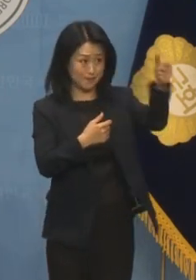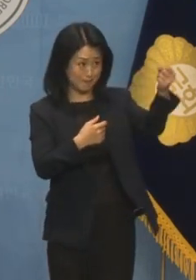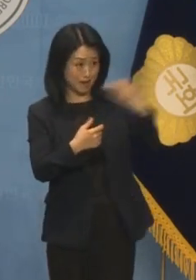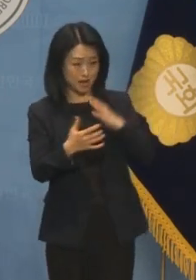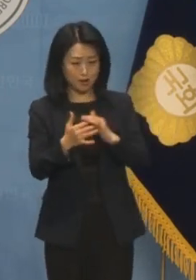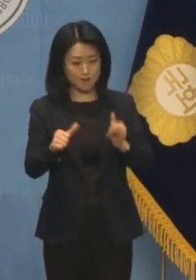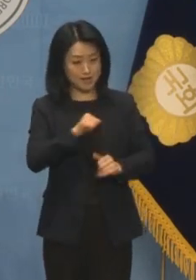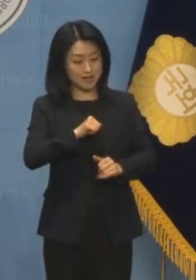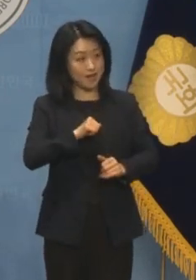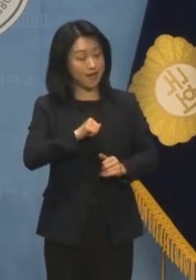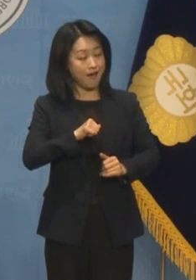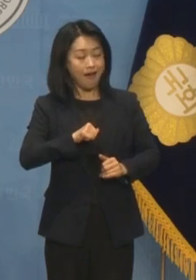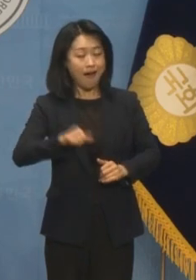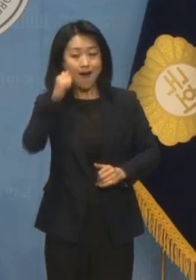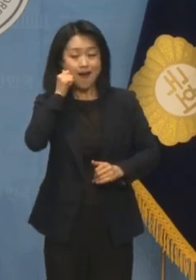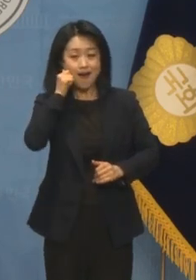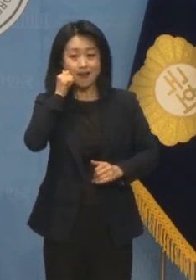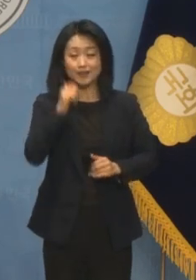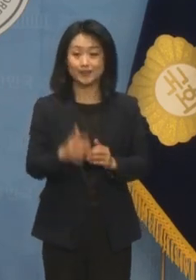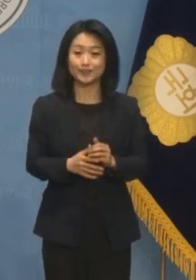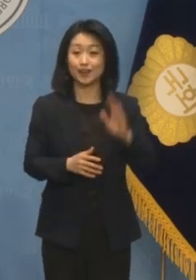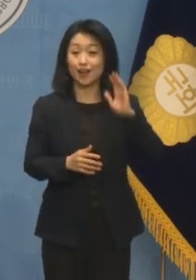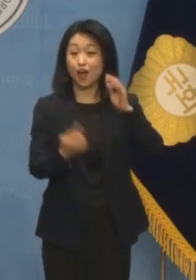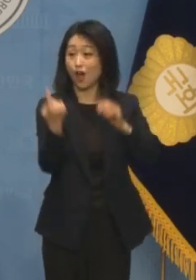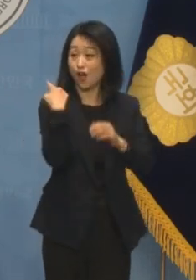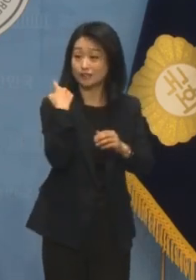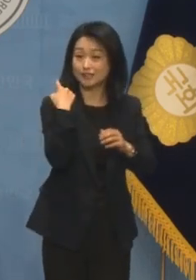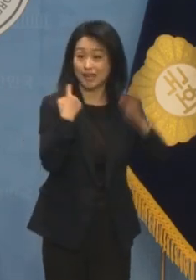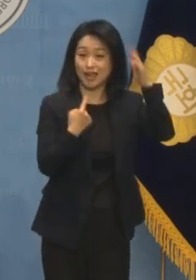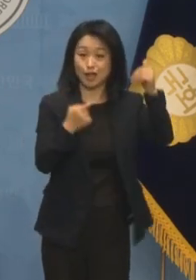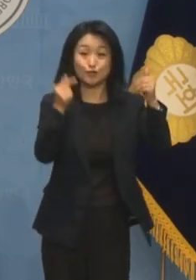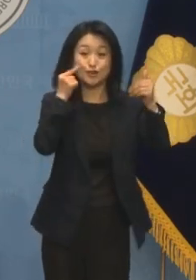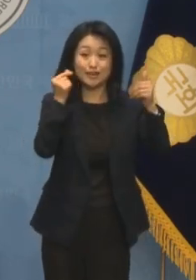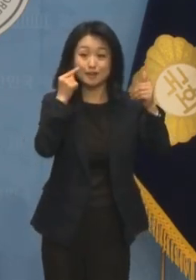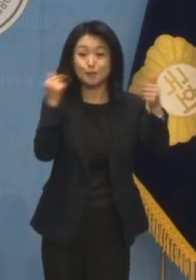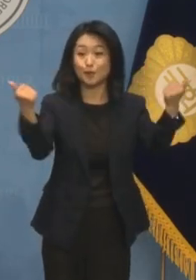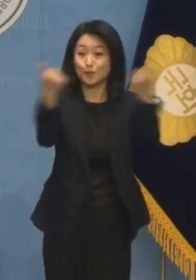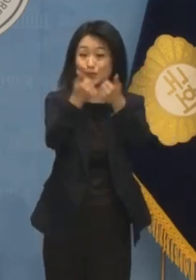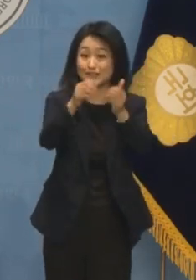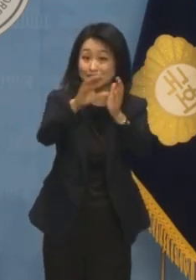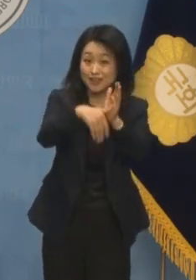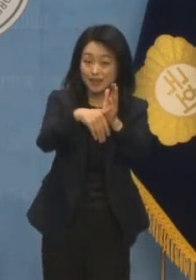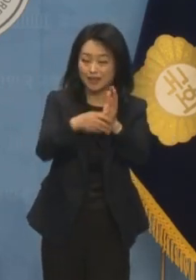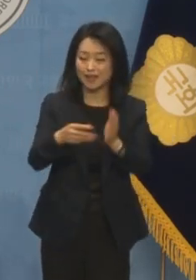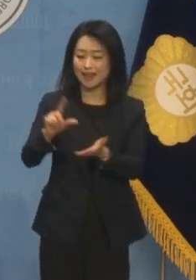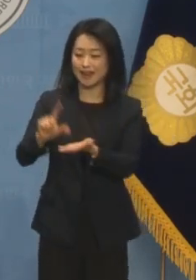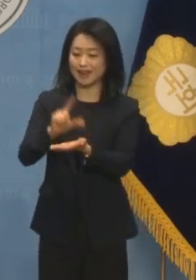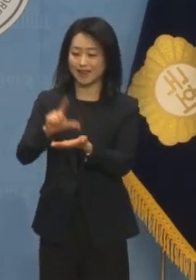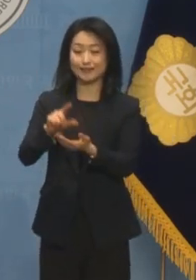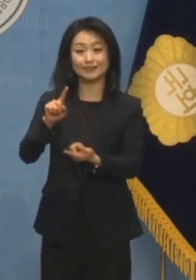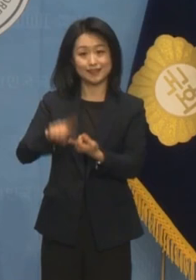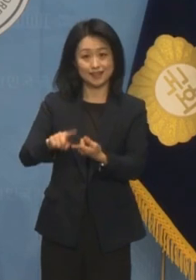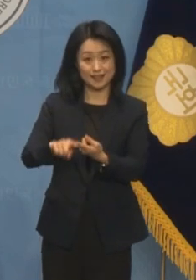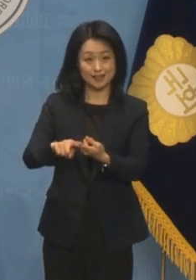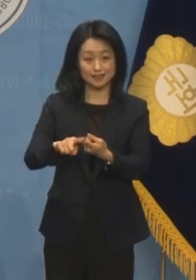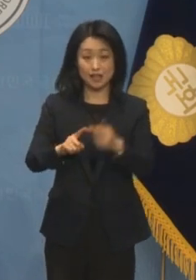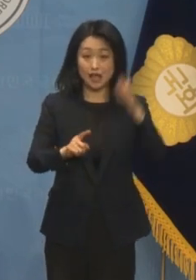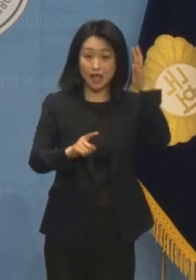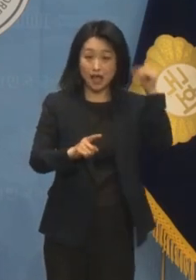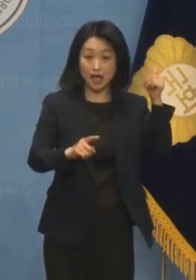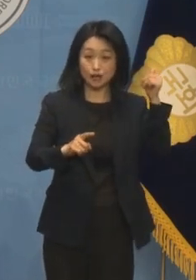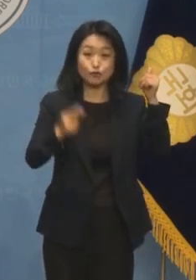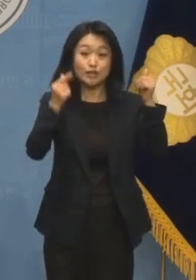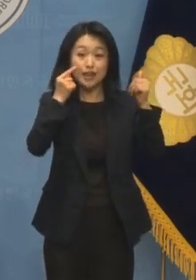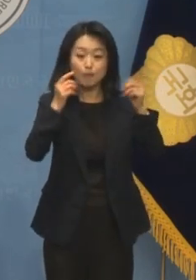마십시오 윤석 대통령은 어제 한일정상회담에서 라인 사태에 대해 한일